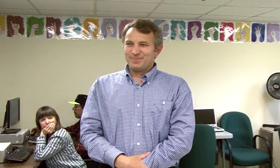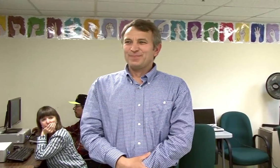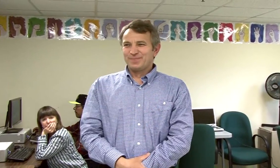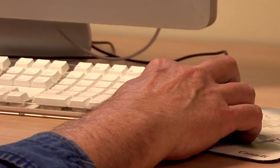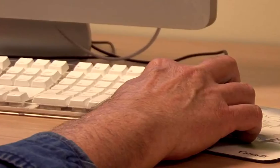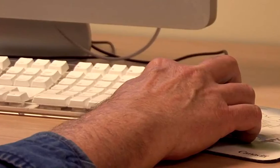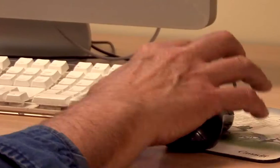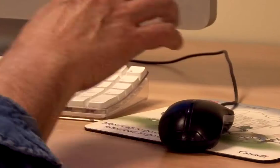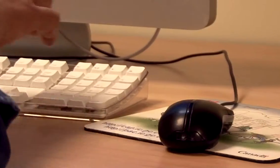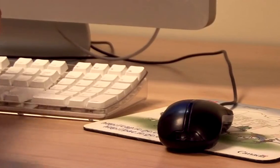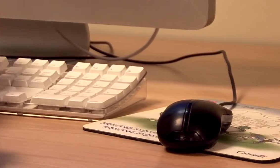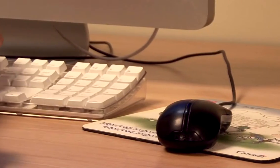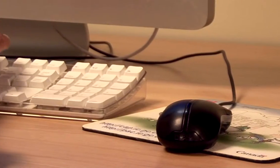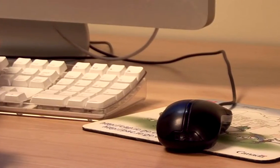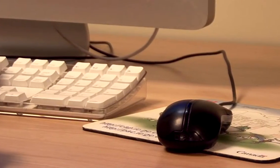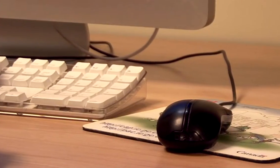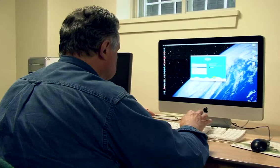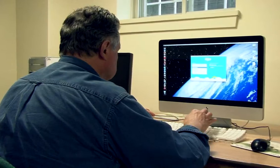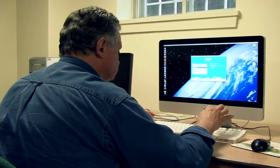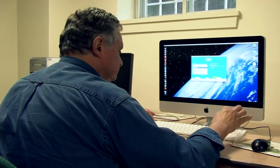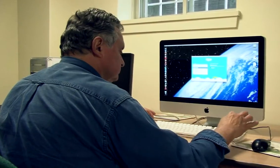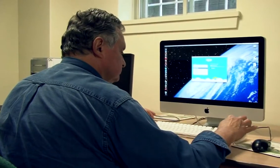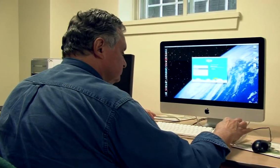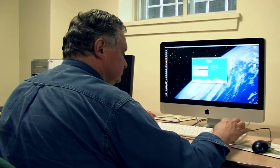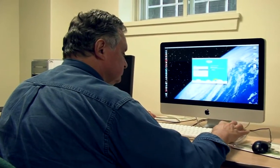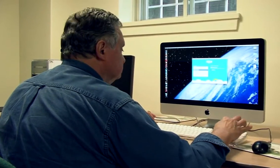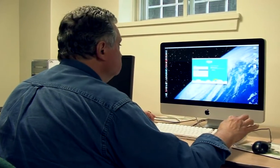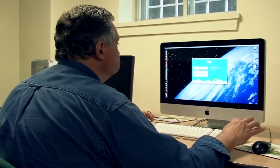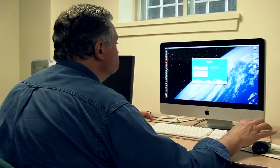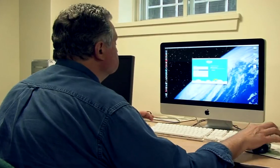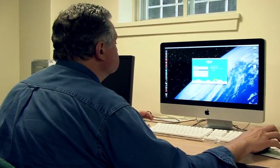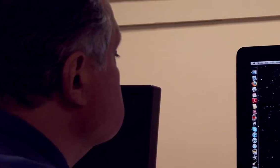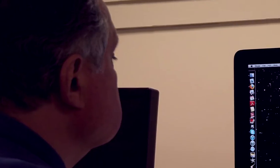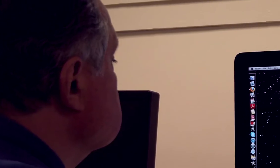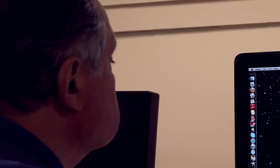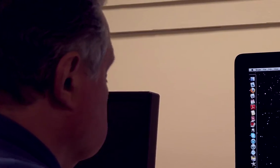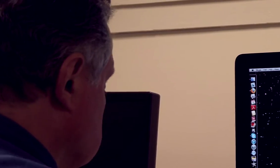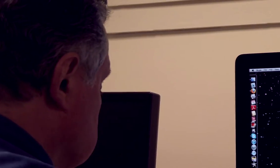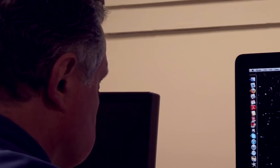l'ordinateur et améliorer leurs connaissances en informatique pour améliorer leur vie.